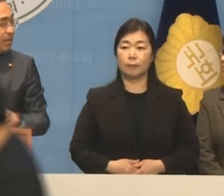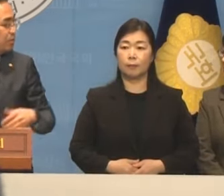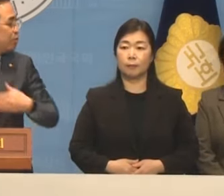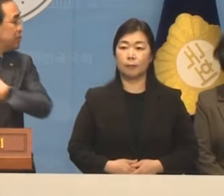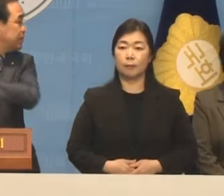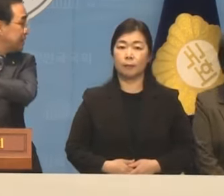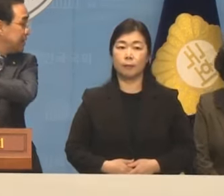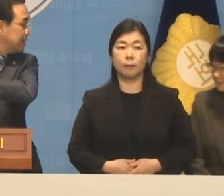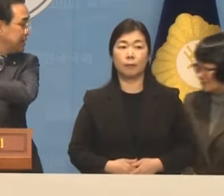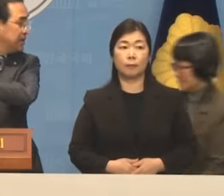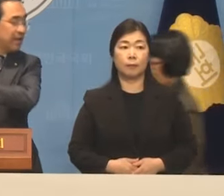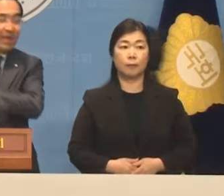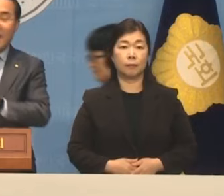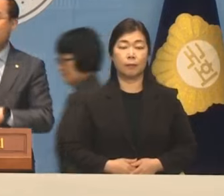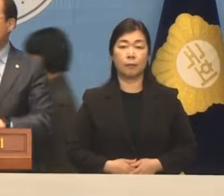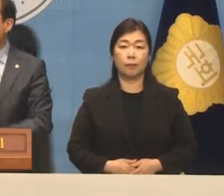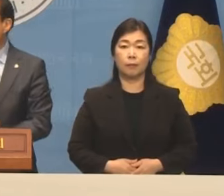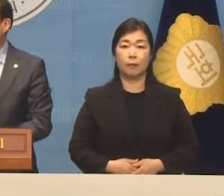예, 이쪽이 좋습니다.